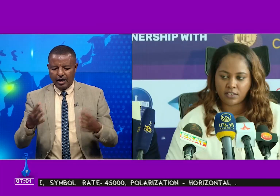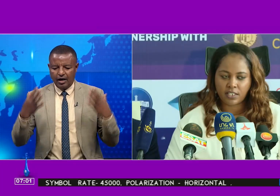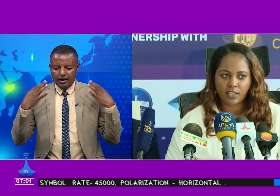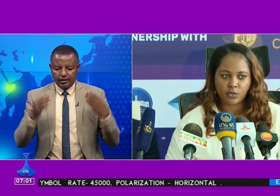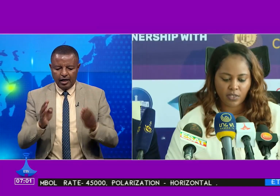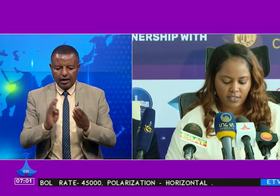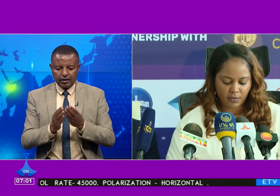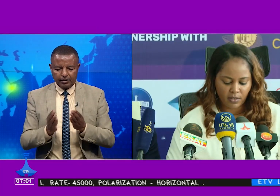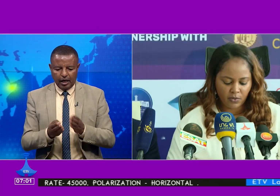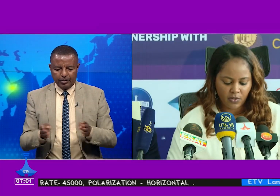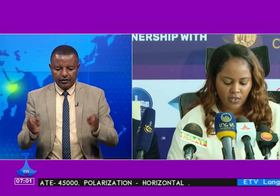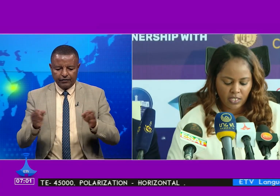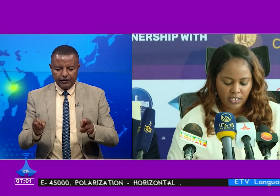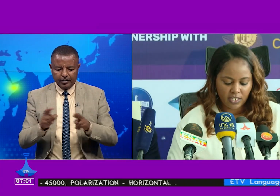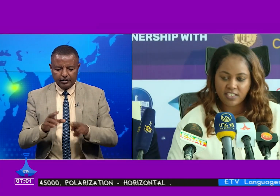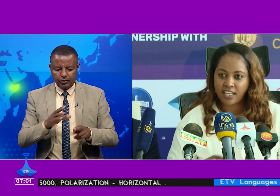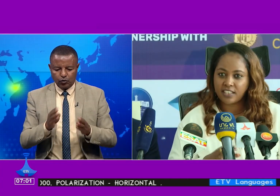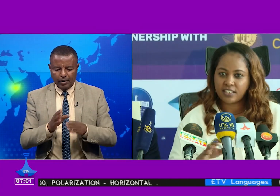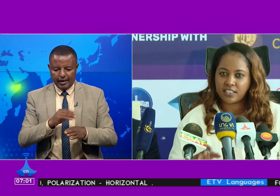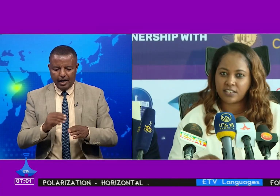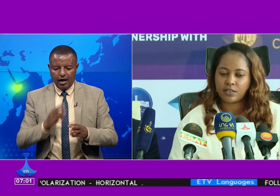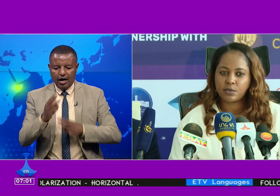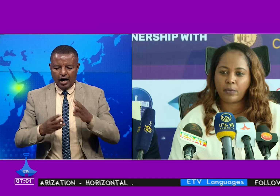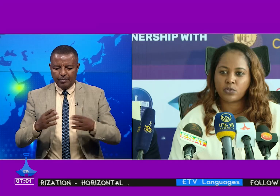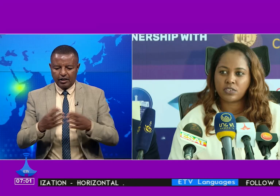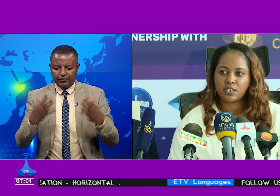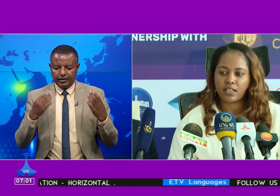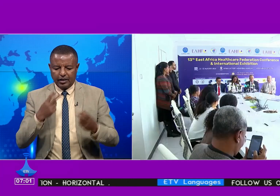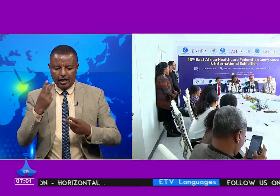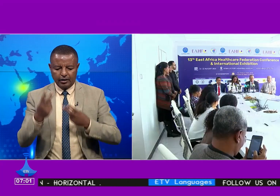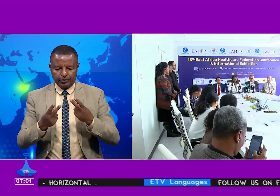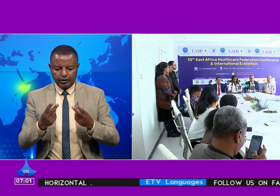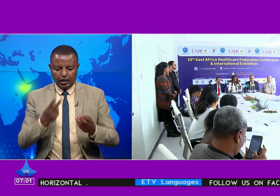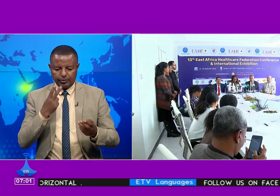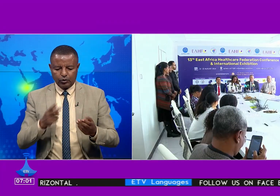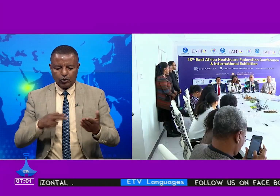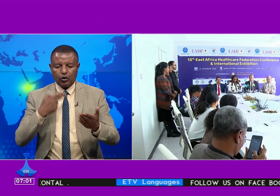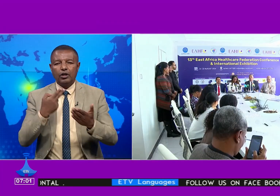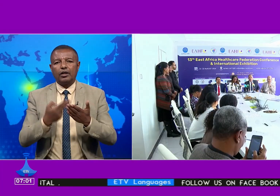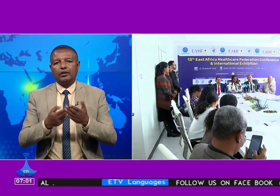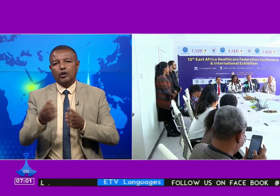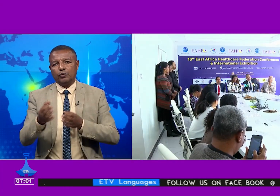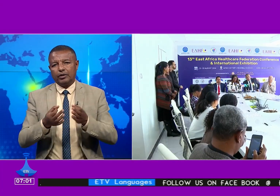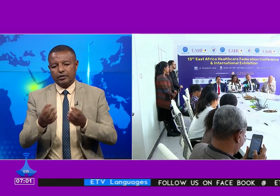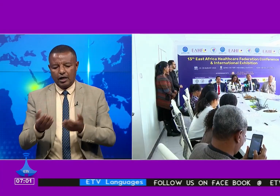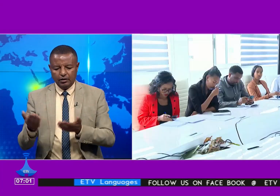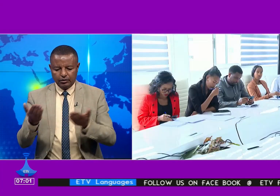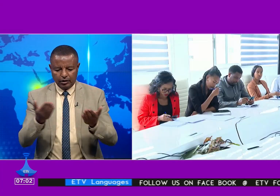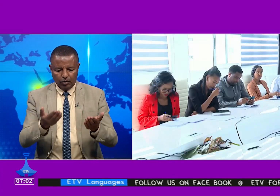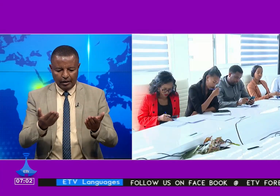አፍሪካ ጤና እንክብካቤ ፌዴሬሽን ጉባኤና ዓለም አቀፍ የጤና ኤግዚቢሽን አስመልክቶ ጋዜጣዊ